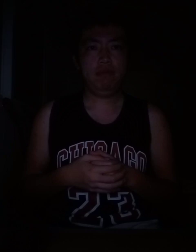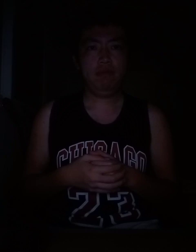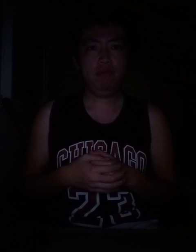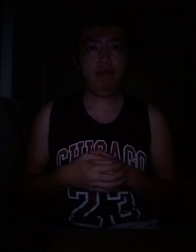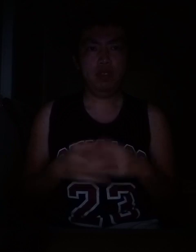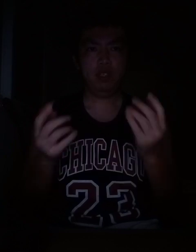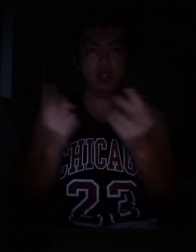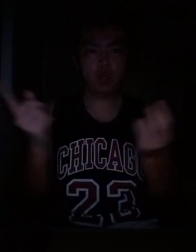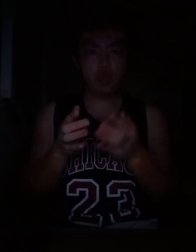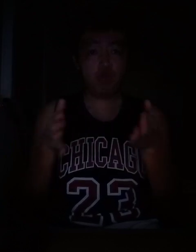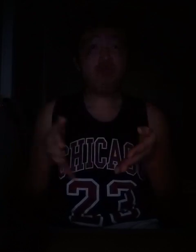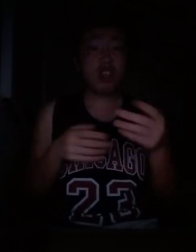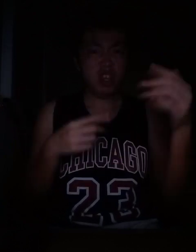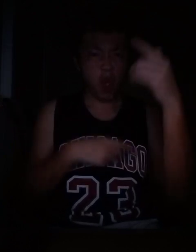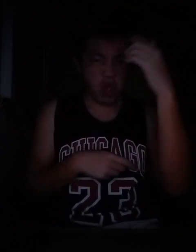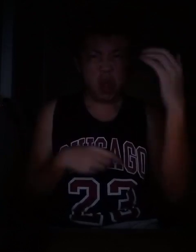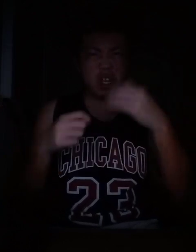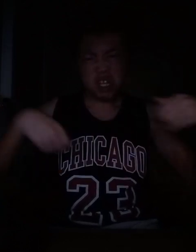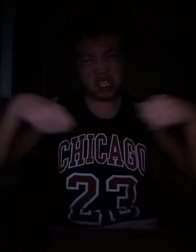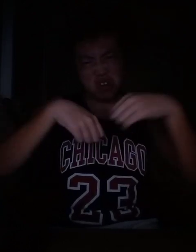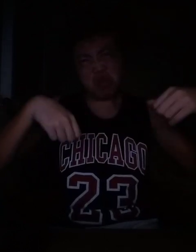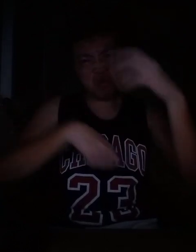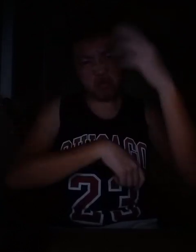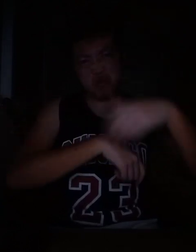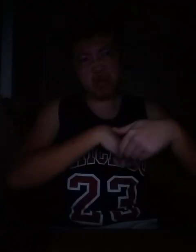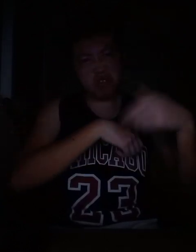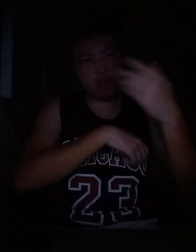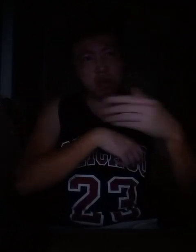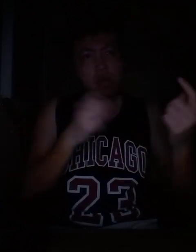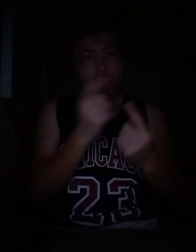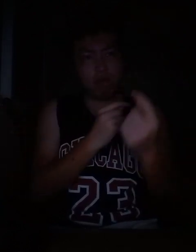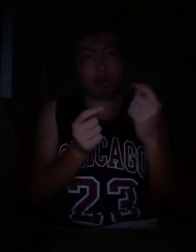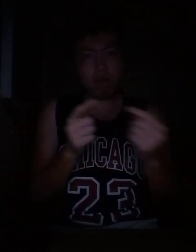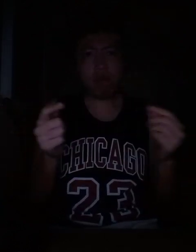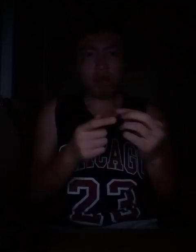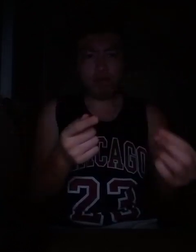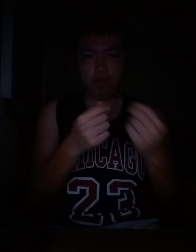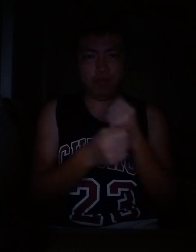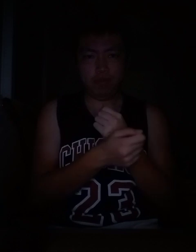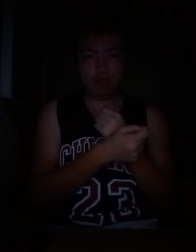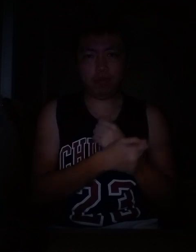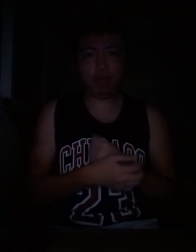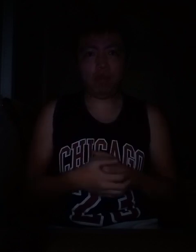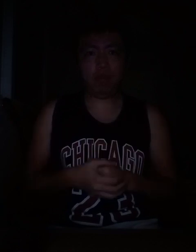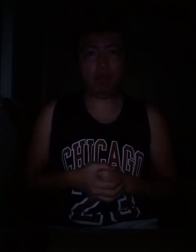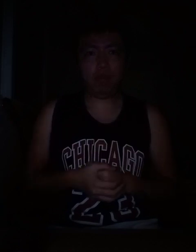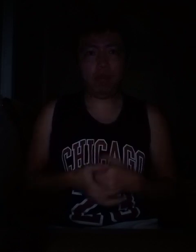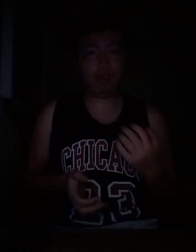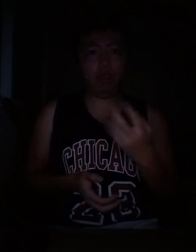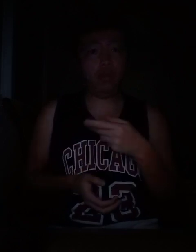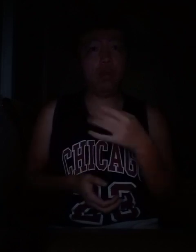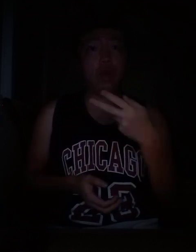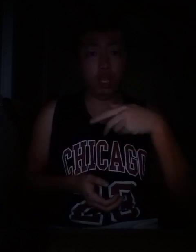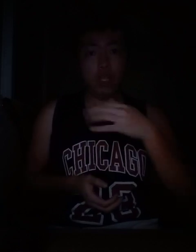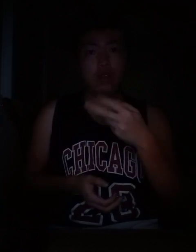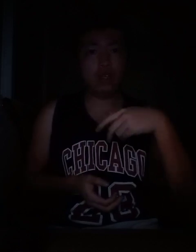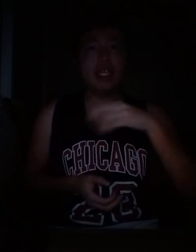첫 출근을 한 여직원을 성추행한 업체 대표가 경찰에 구속됐습니다. 제주 동부경찰서는 지난 2일